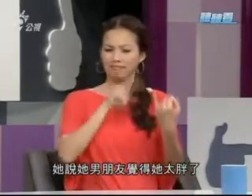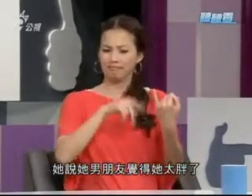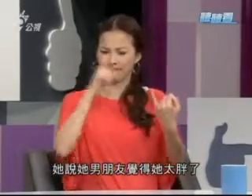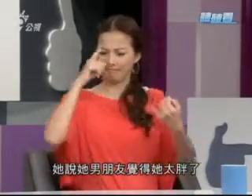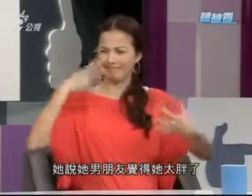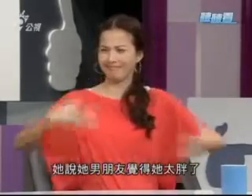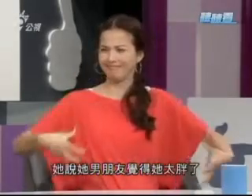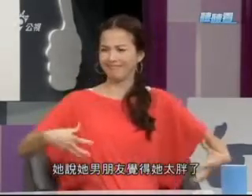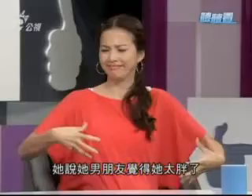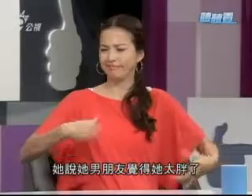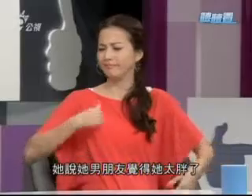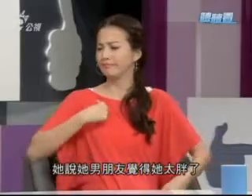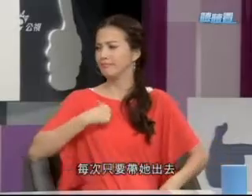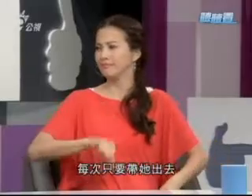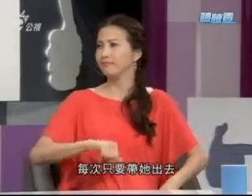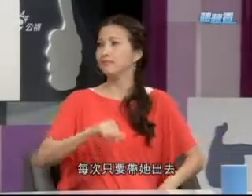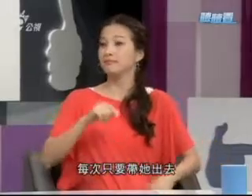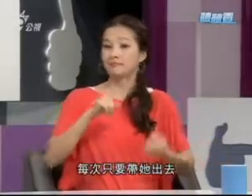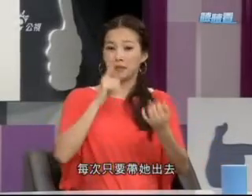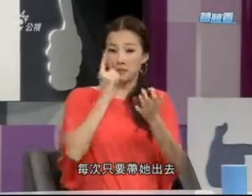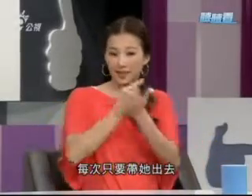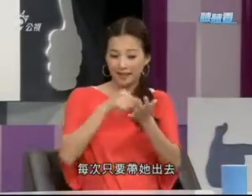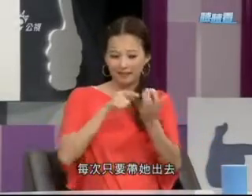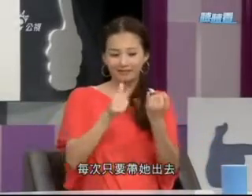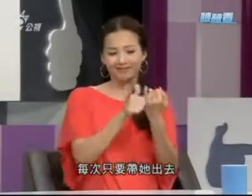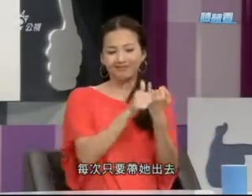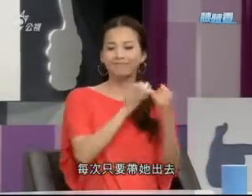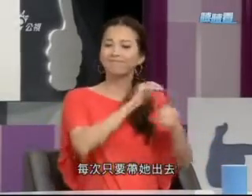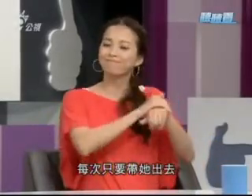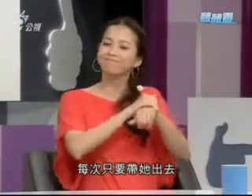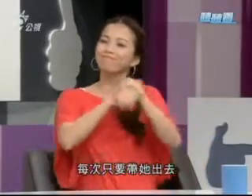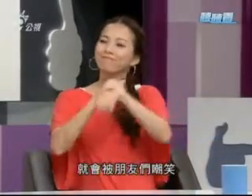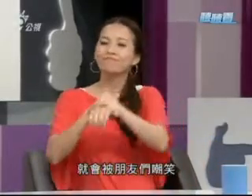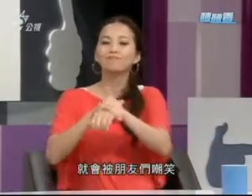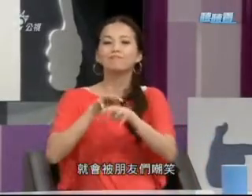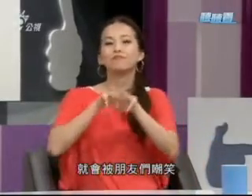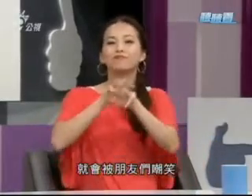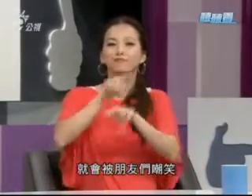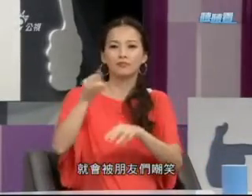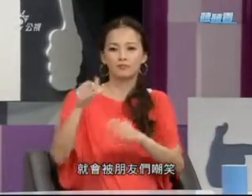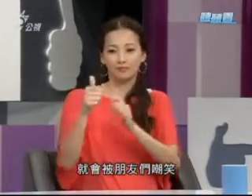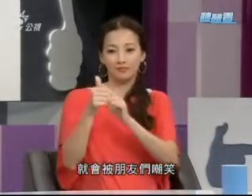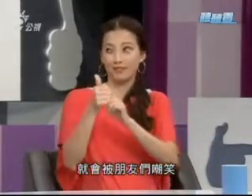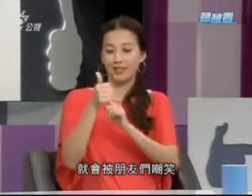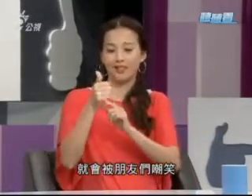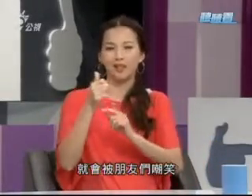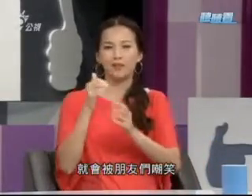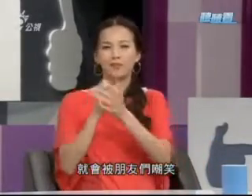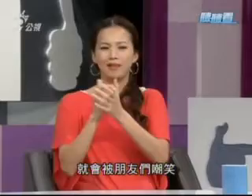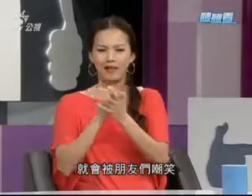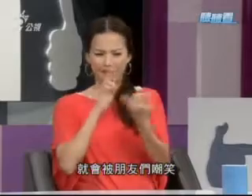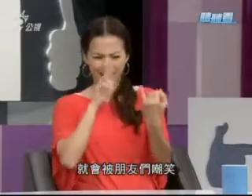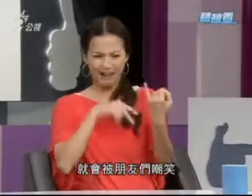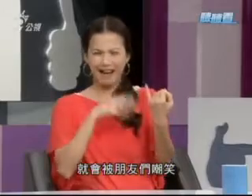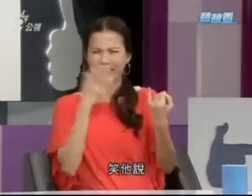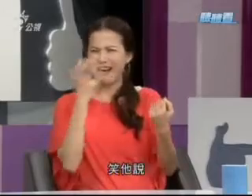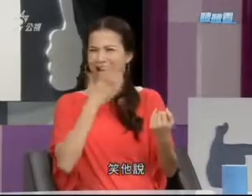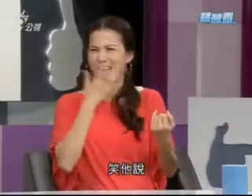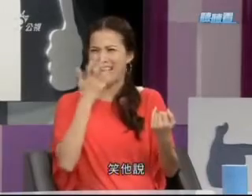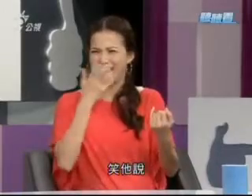太胖了，每次只要带她出去就会被朋友们嘲笑，哎，笑他说